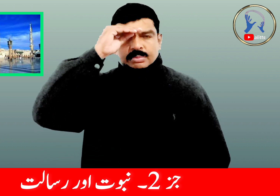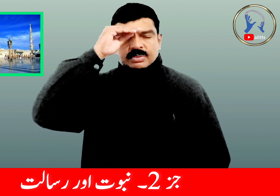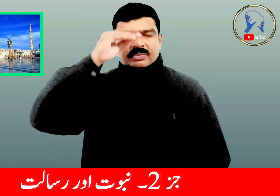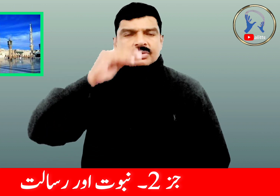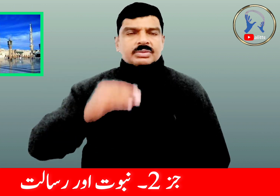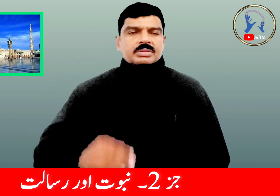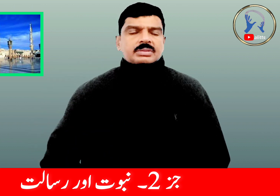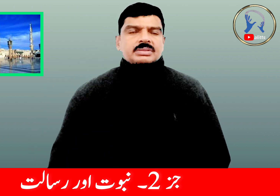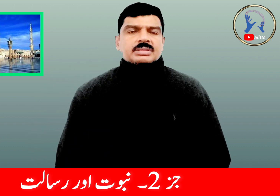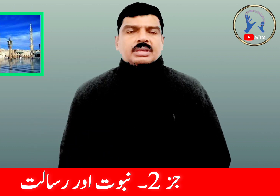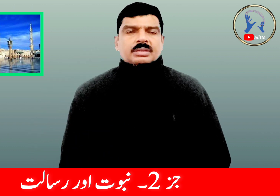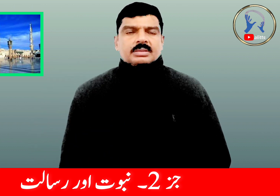نبوت و رسالت،